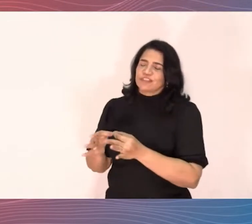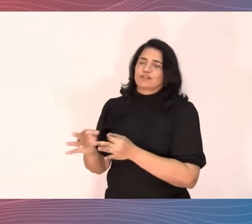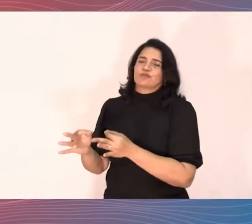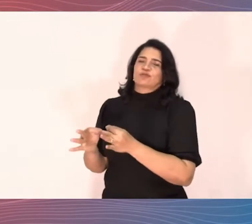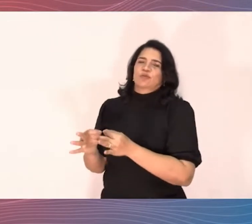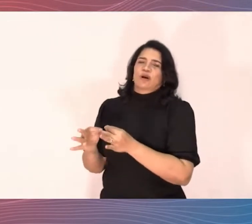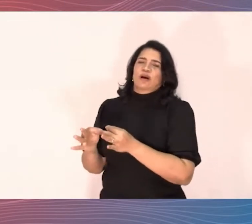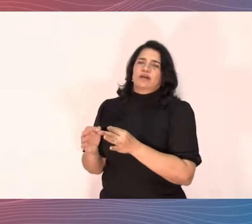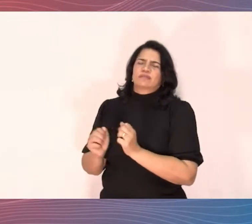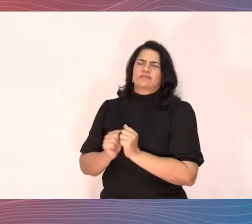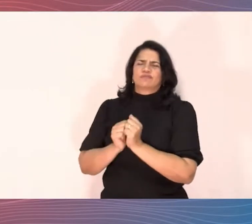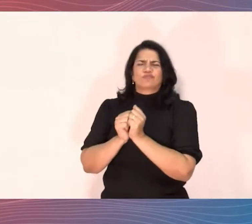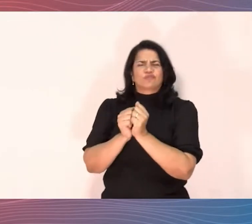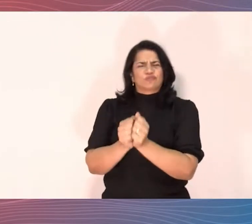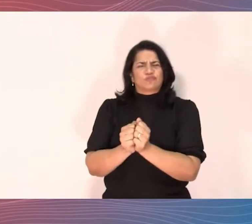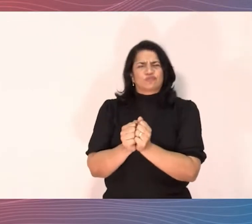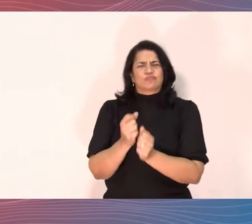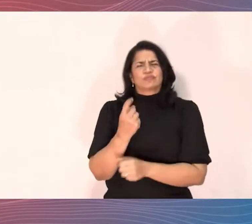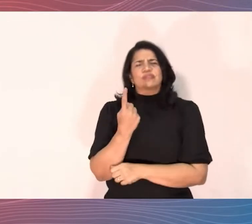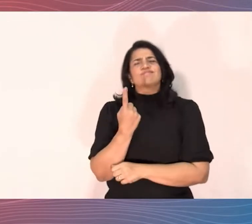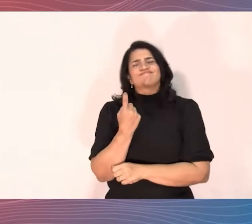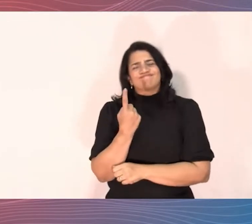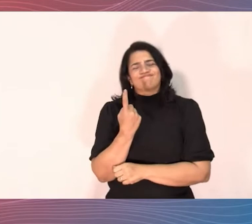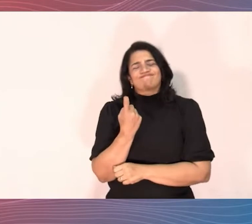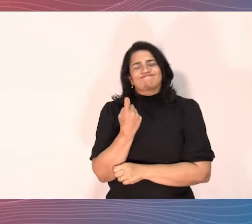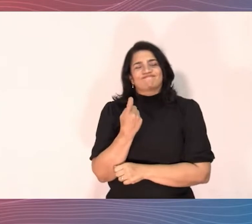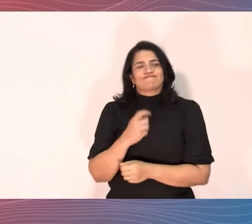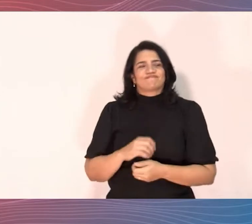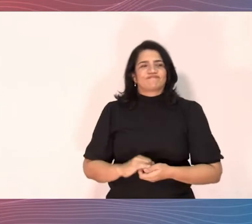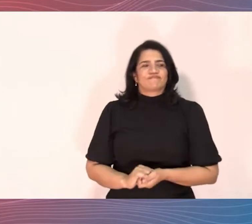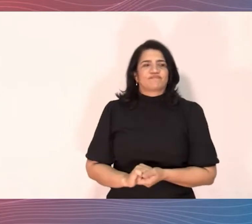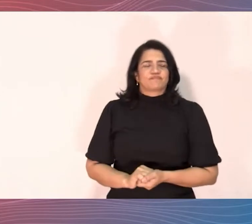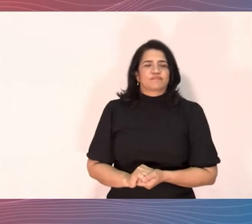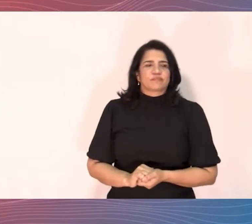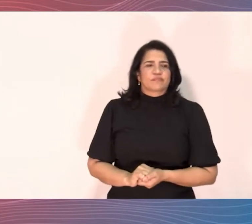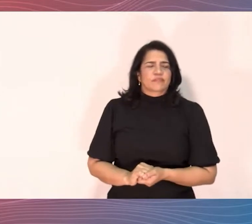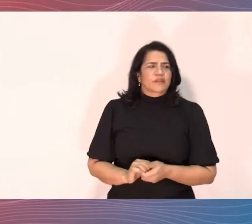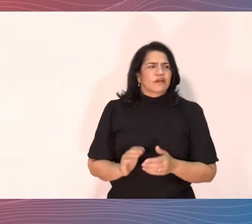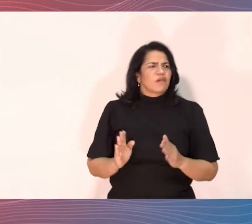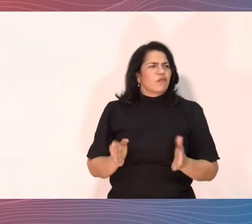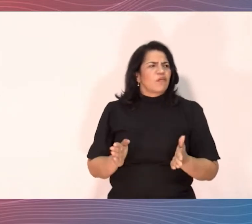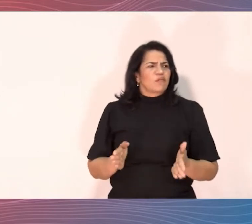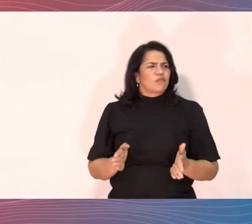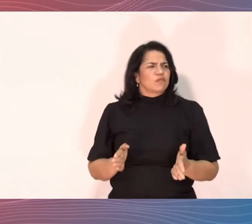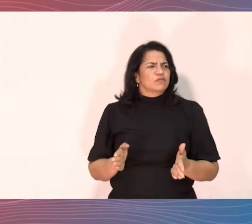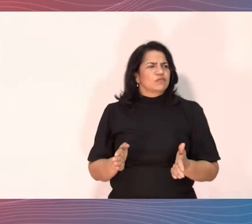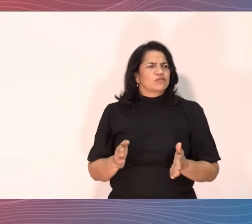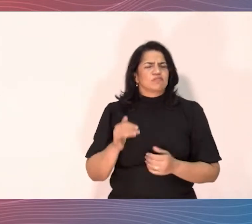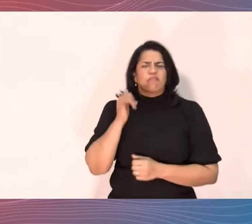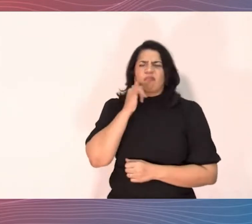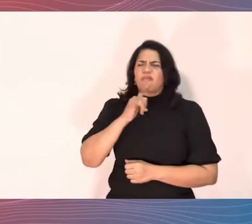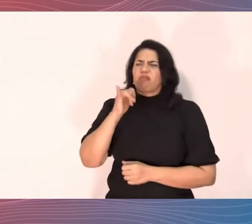Quem que falou hoje? Que... Acho que foi o Jones, né, Jones?